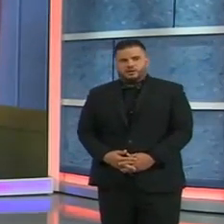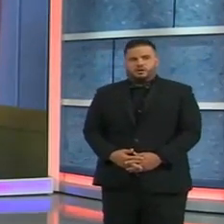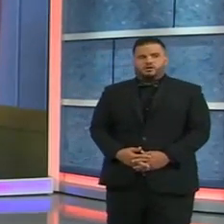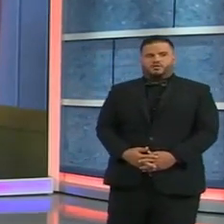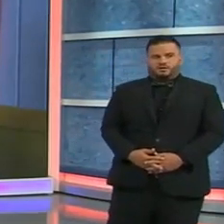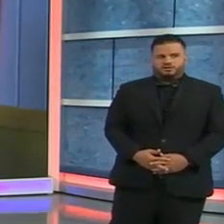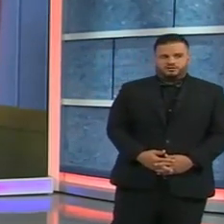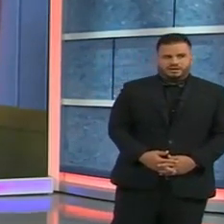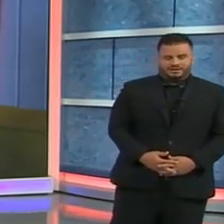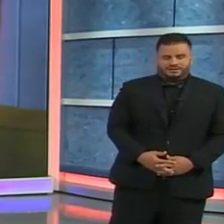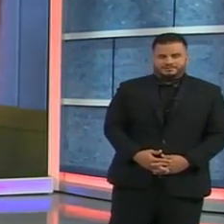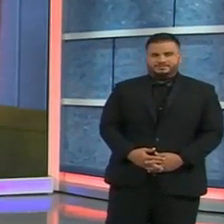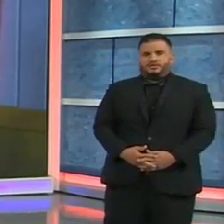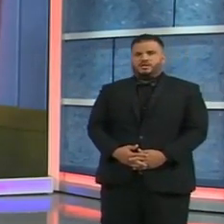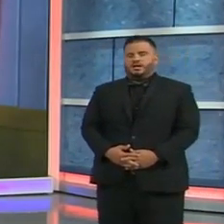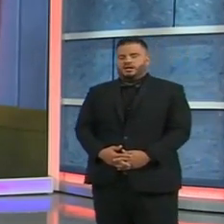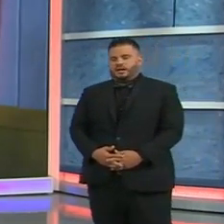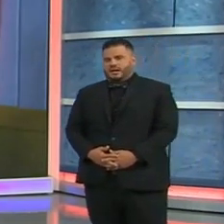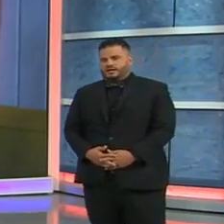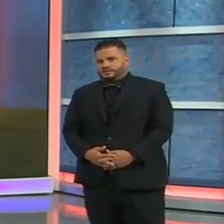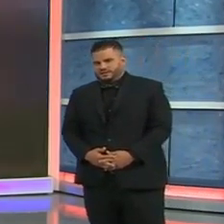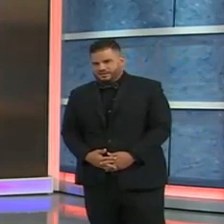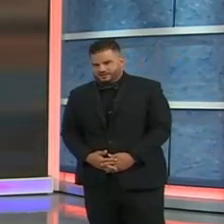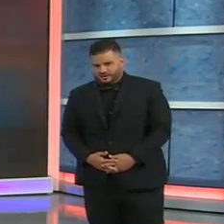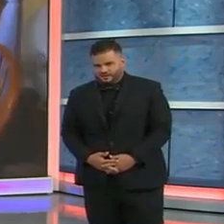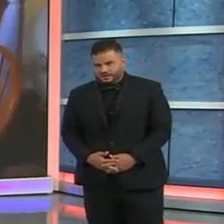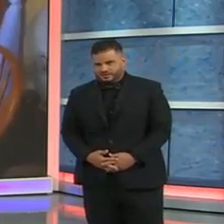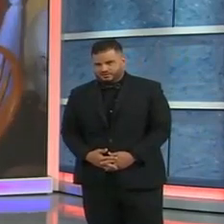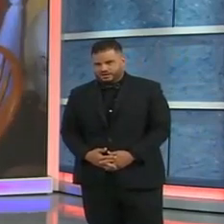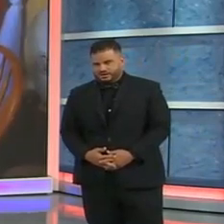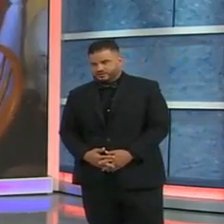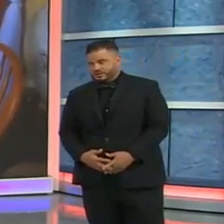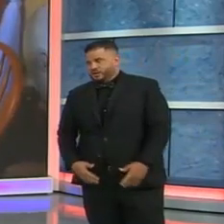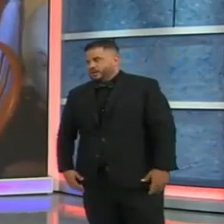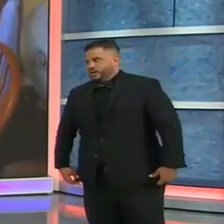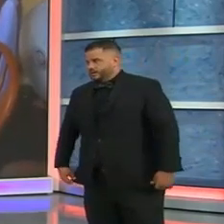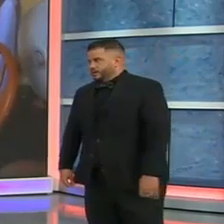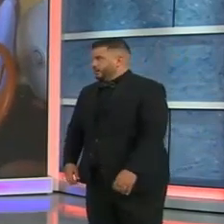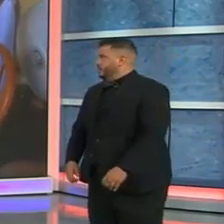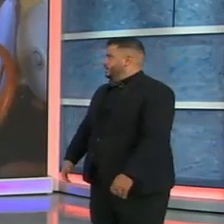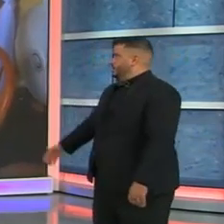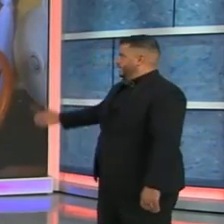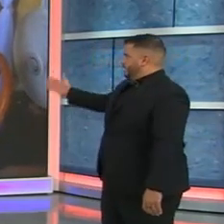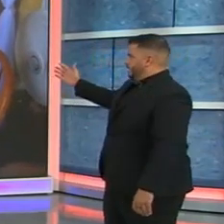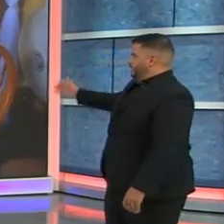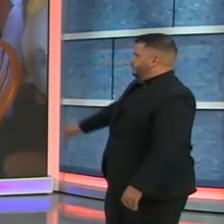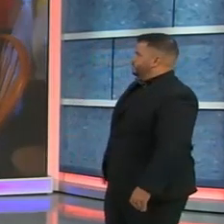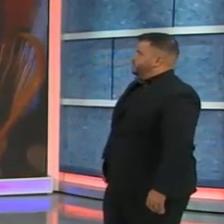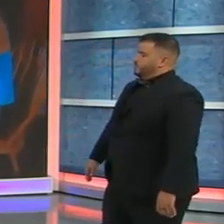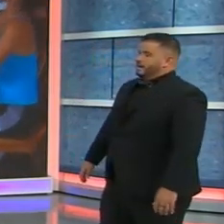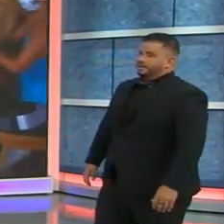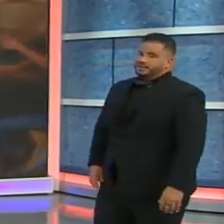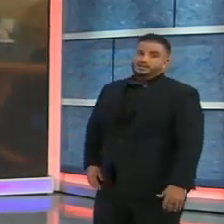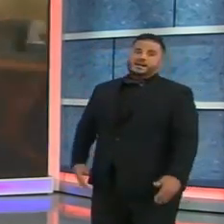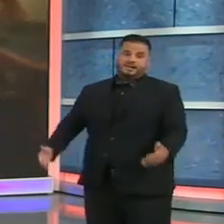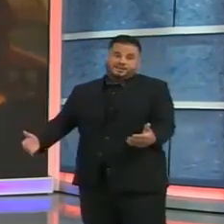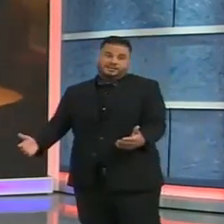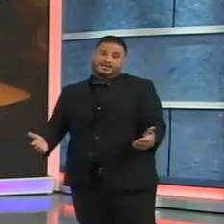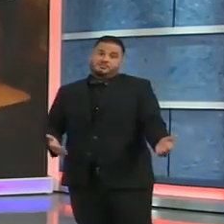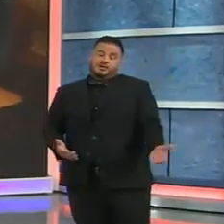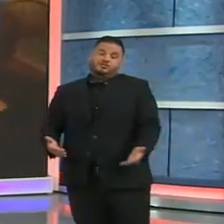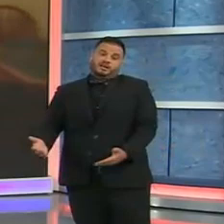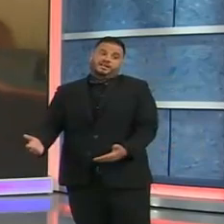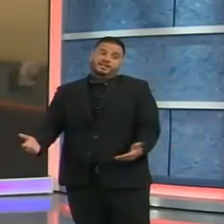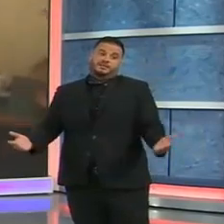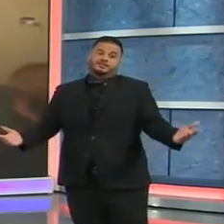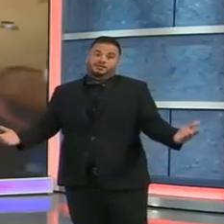regalar 4 celulares e internet ilimitado adicional a eso. Así que a ellos van a tener, además